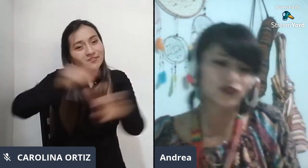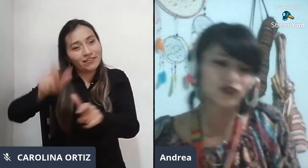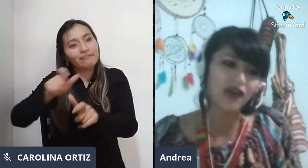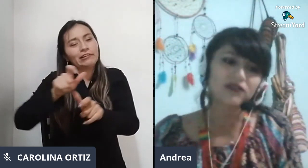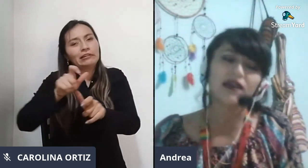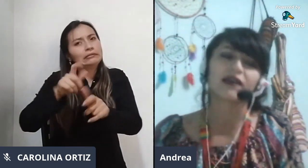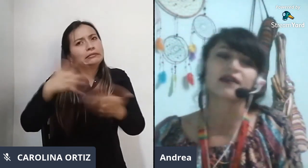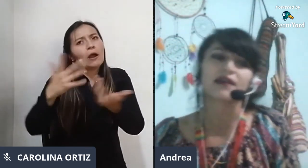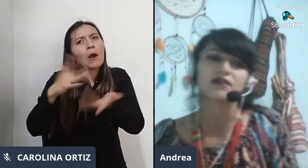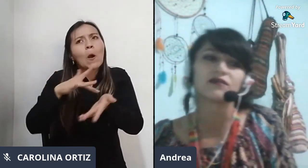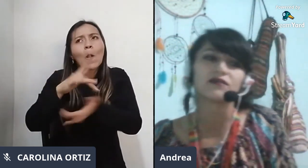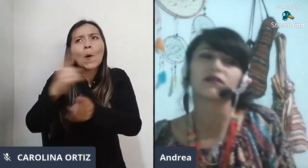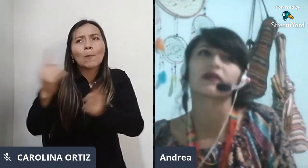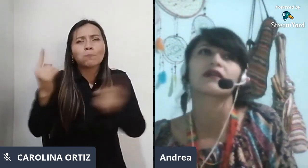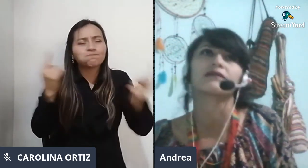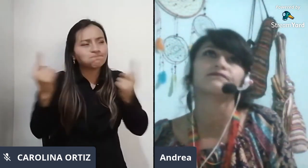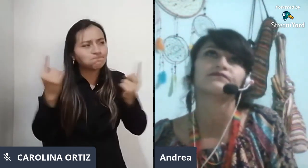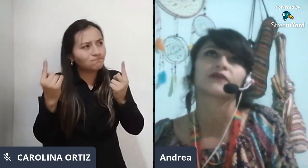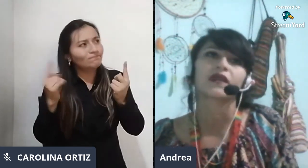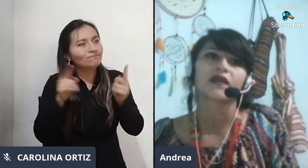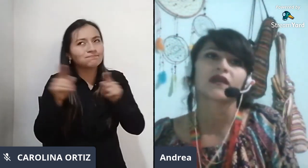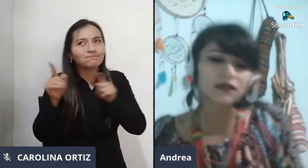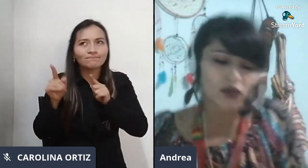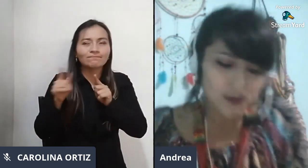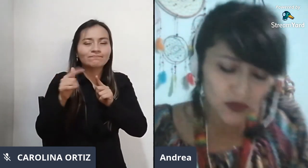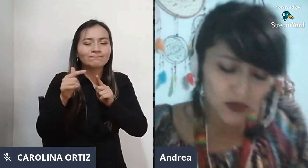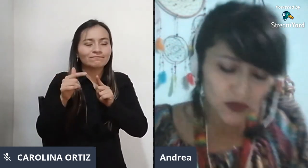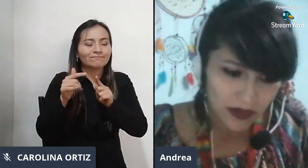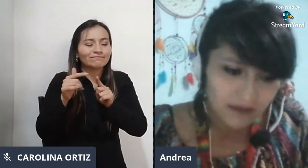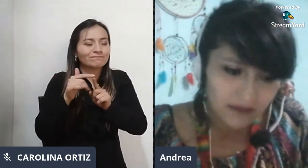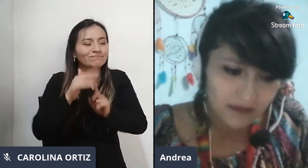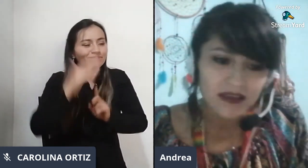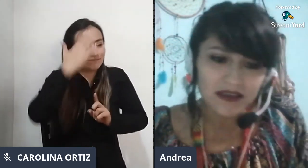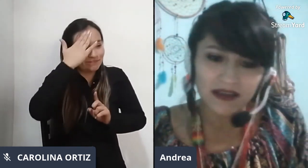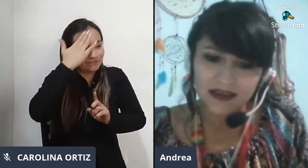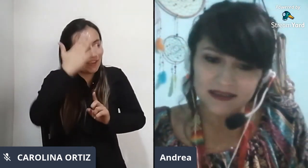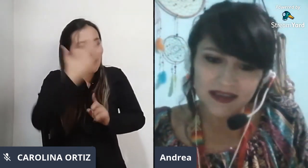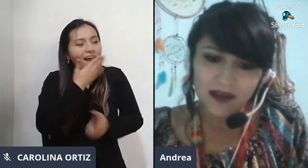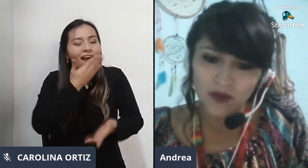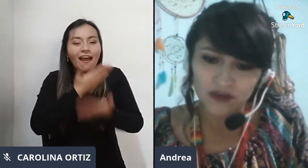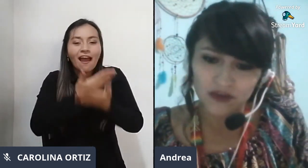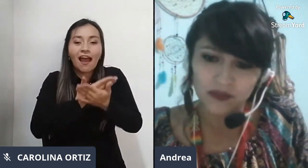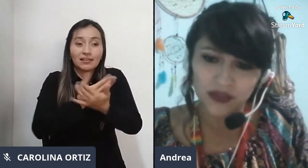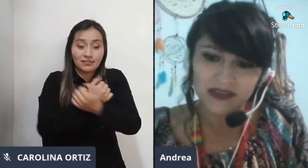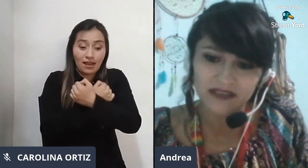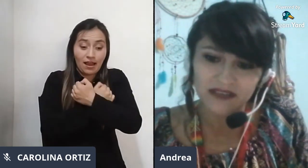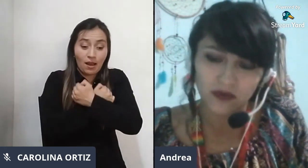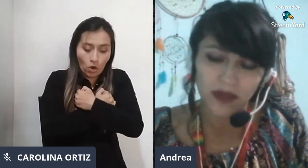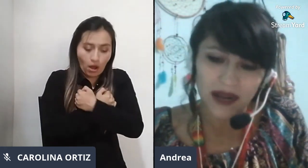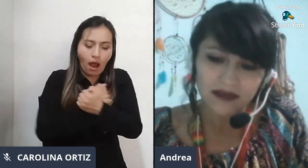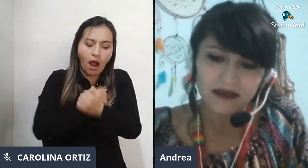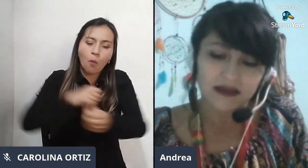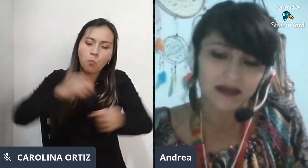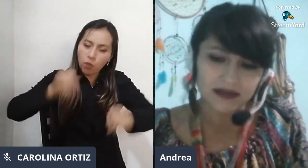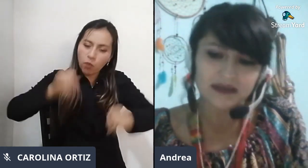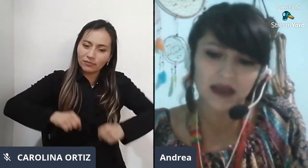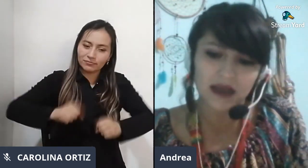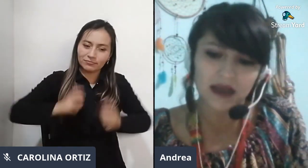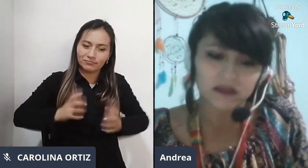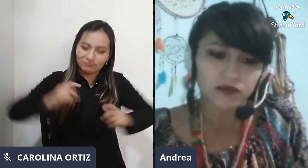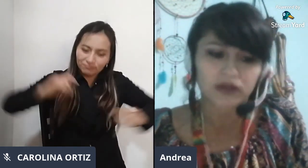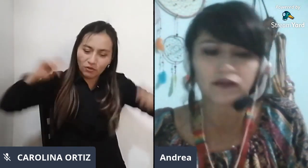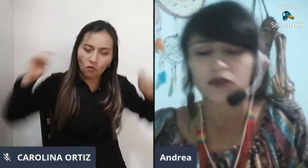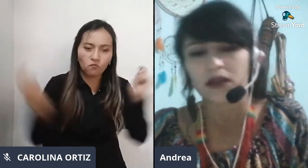creído en que todo es posible y que gracias al amor se puede transformar y que gracias al amor se pueden formar